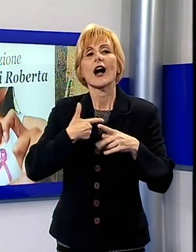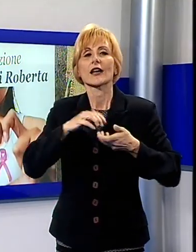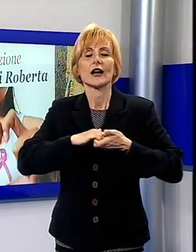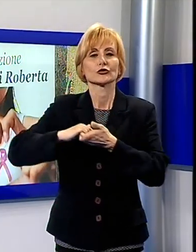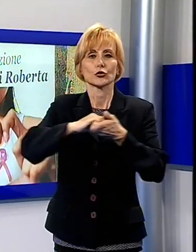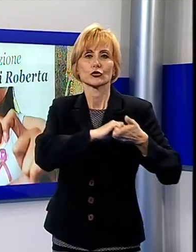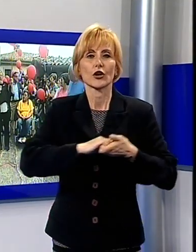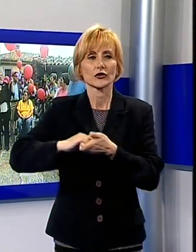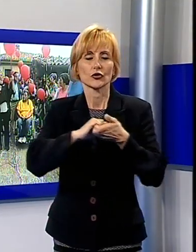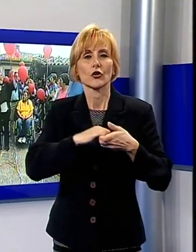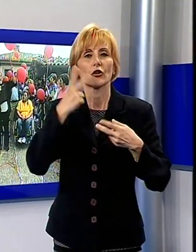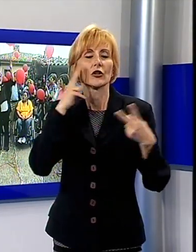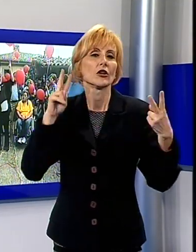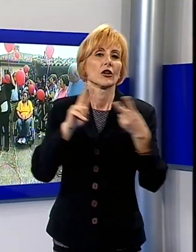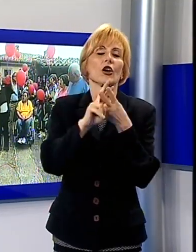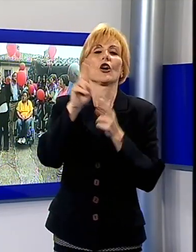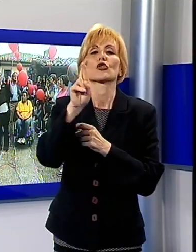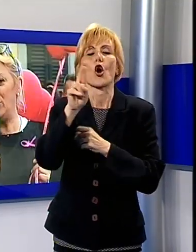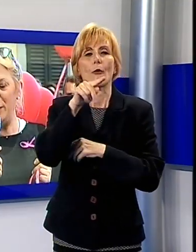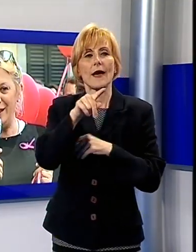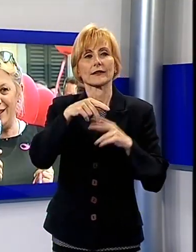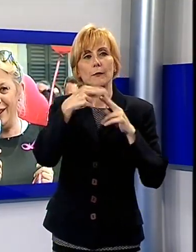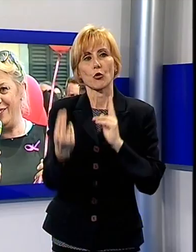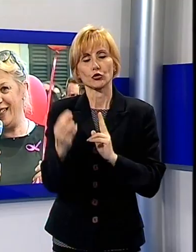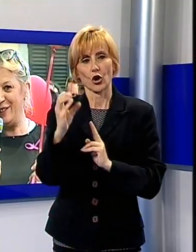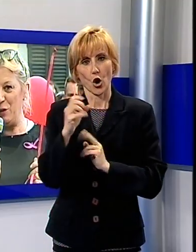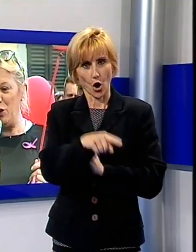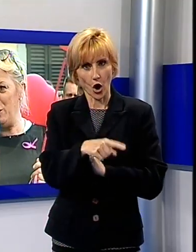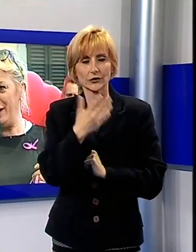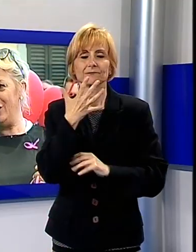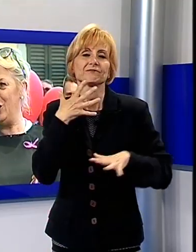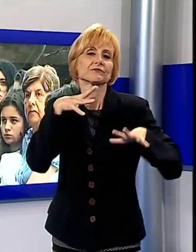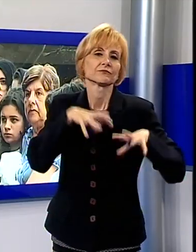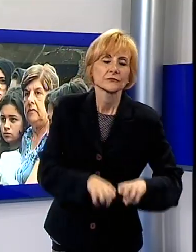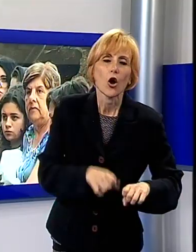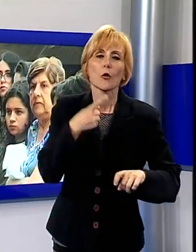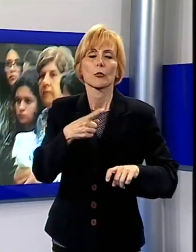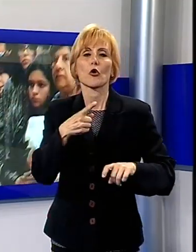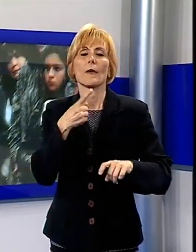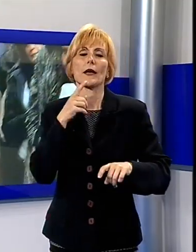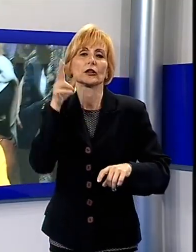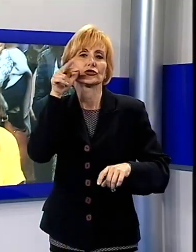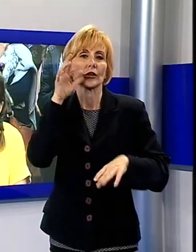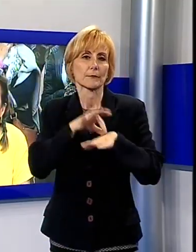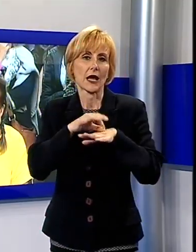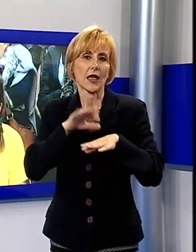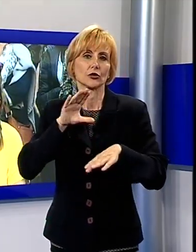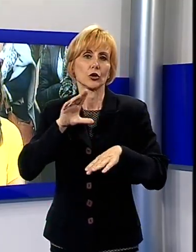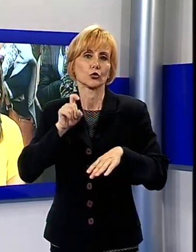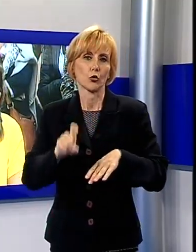Il Ritrovo di Roberta di Pontecosi, che si occupa di aiutare donne colpite da tumori al seno. Poi l'associazione Non ti scordar di te, che è presente in